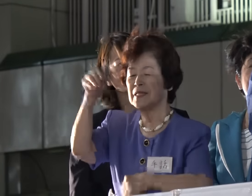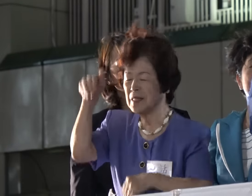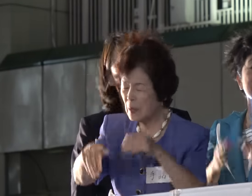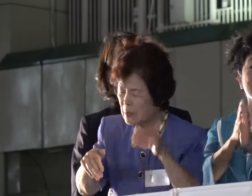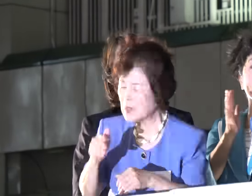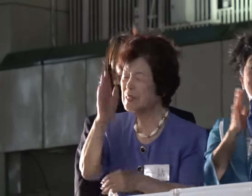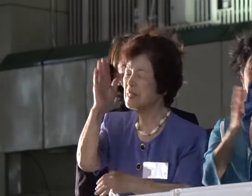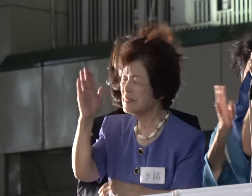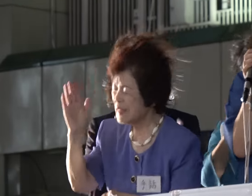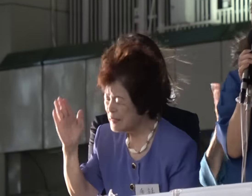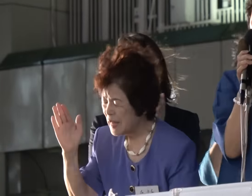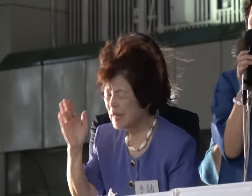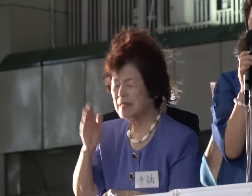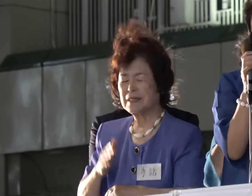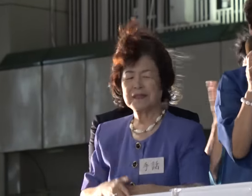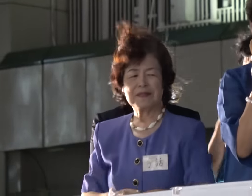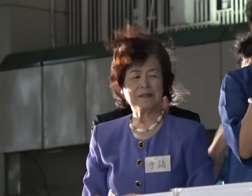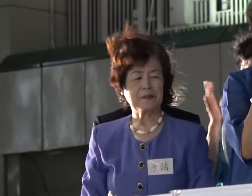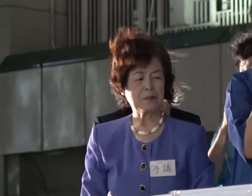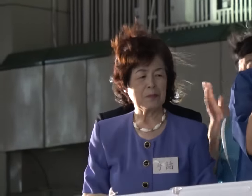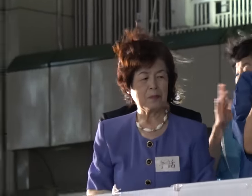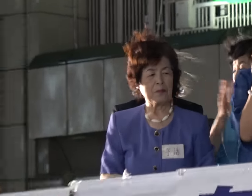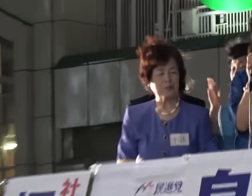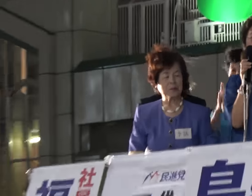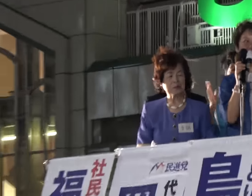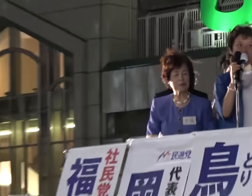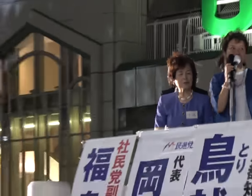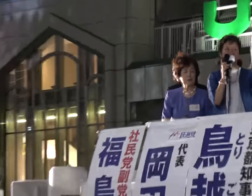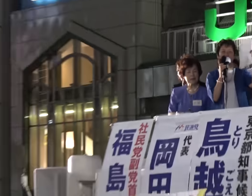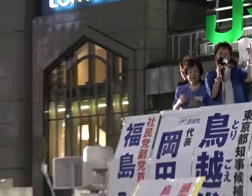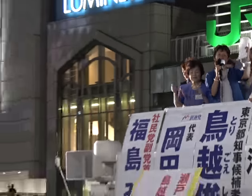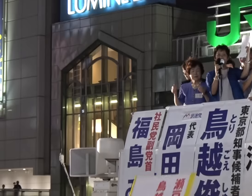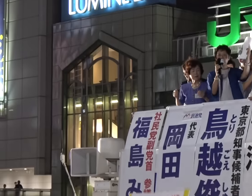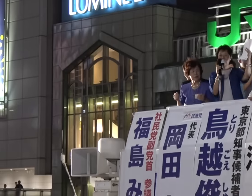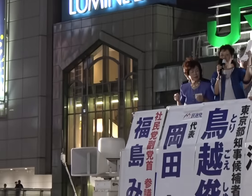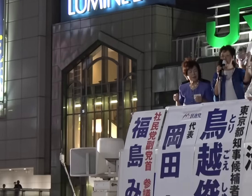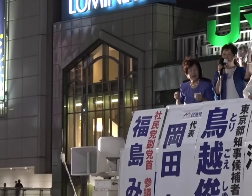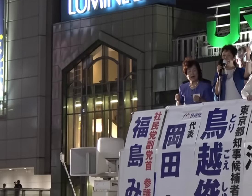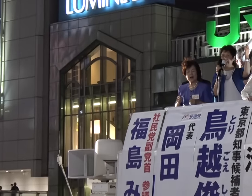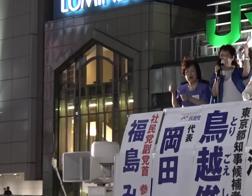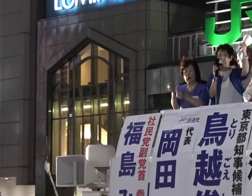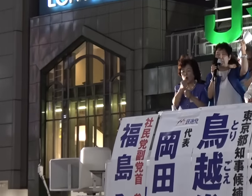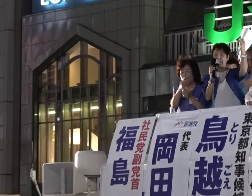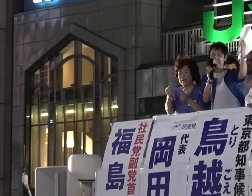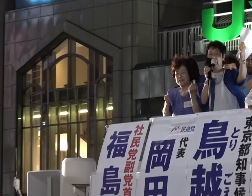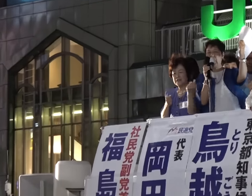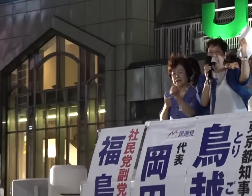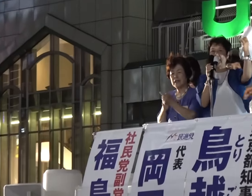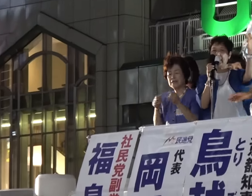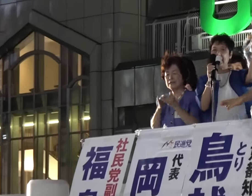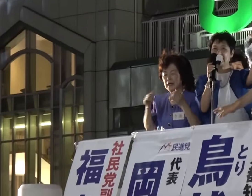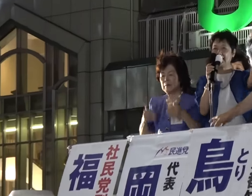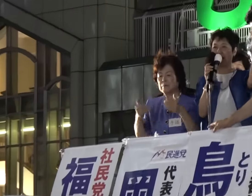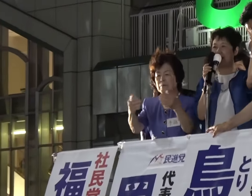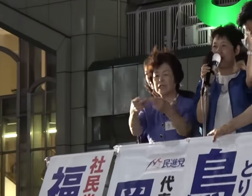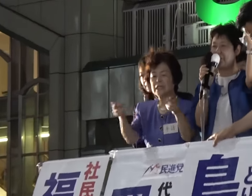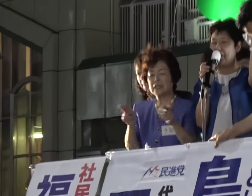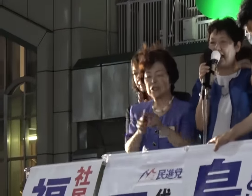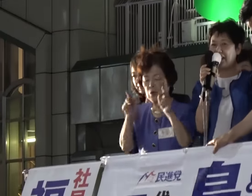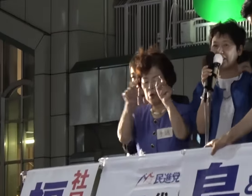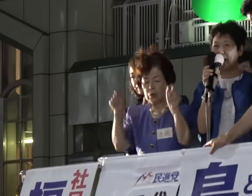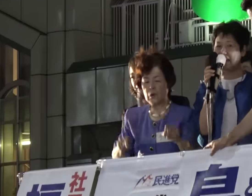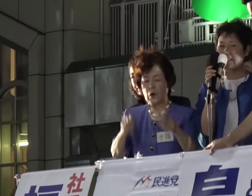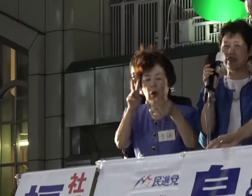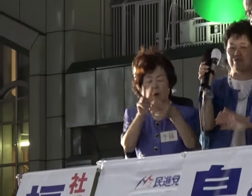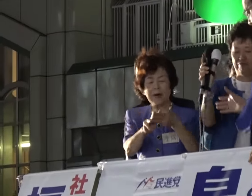。ありがとうございました。それでは最後に、応援の最後に民進党代表岡田克也さんです。